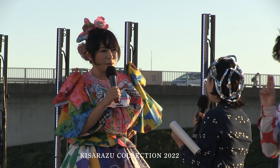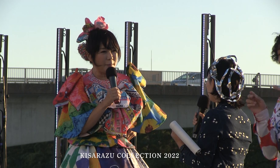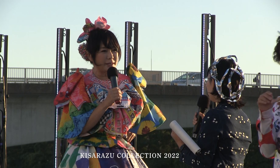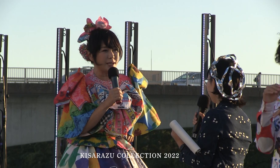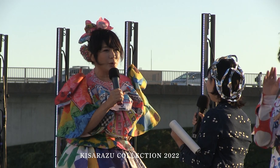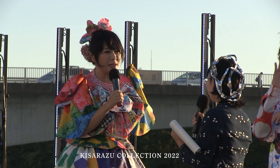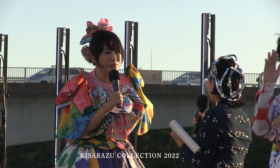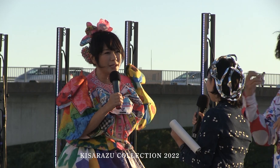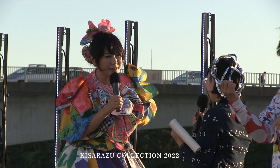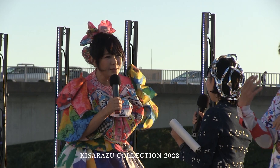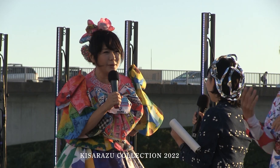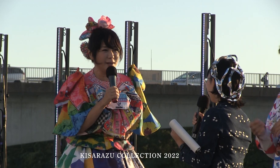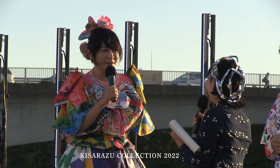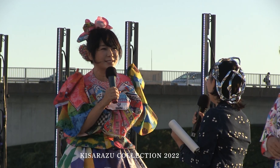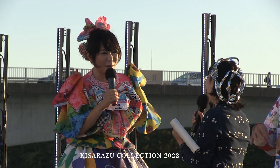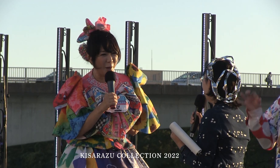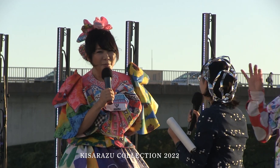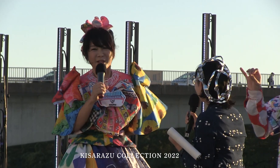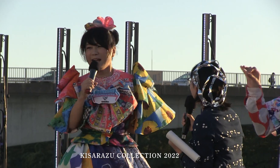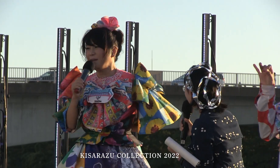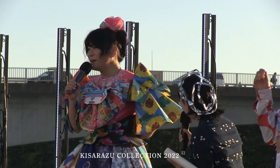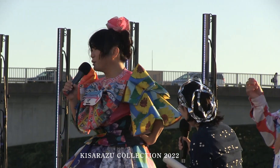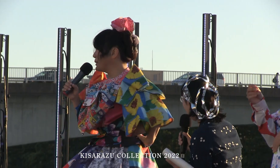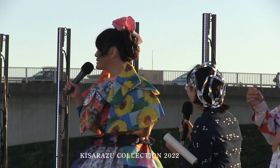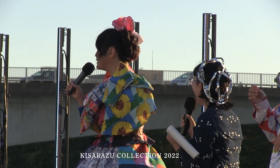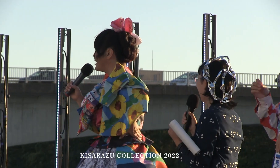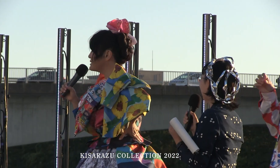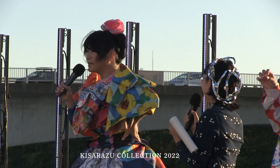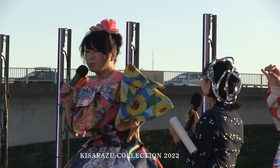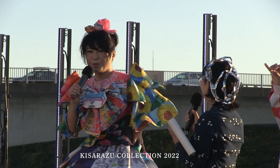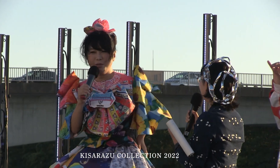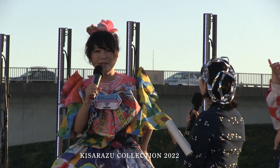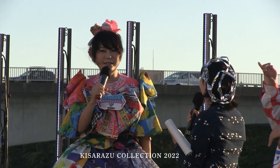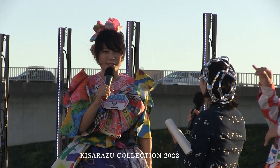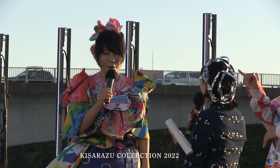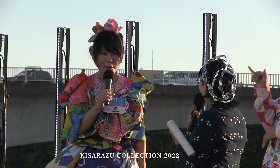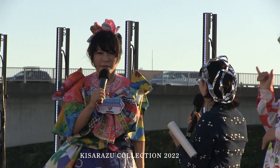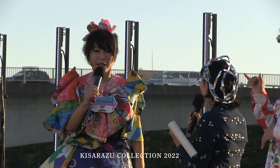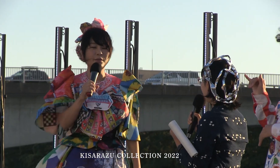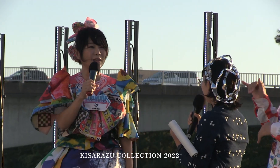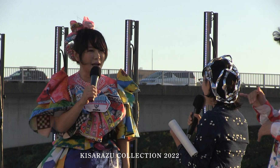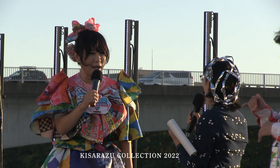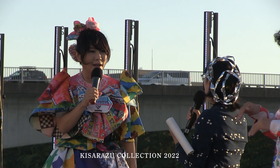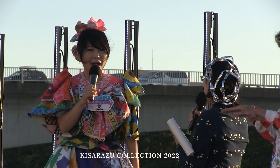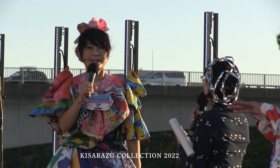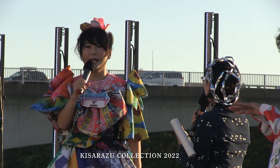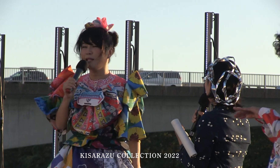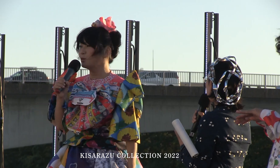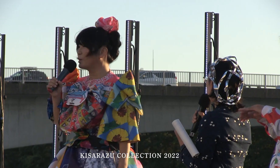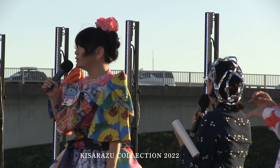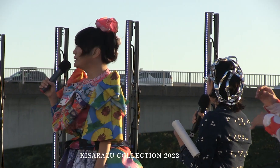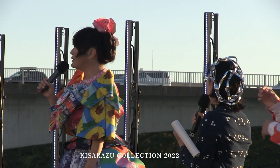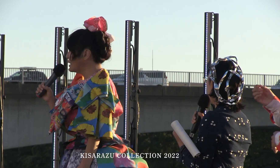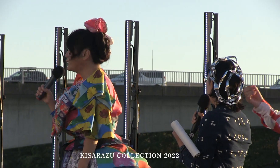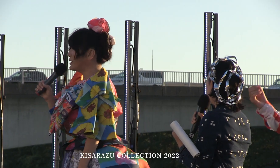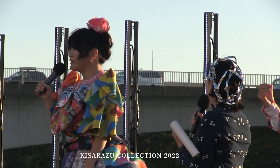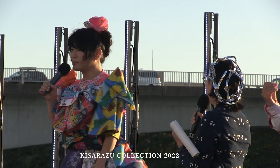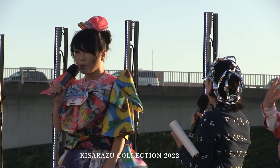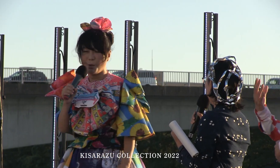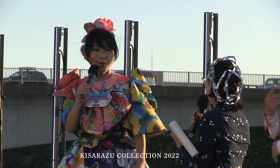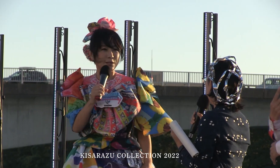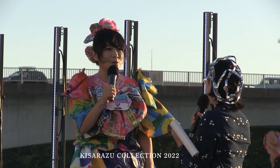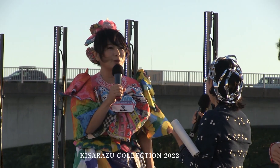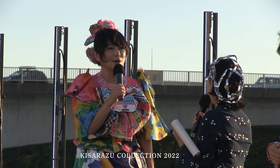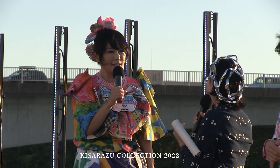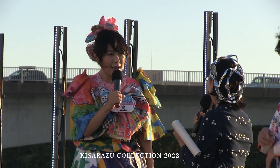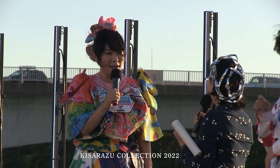いつもね、めっちゃホリで歌ってって言われるんですよ。あれは松浦愛ちゃんの曲なんですよ。はい、って言ったら、あ、じゃああの曲歌ってって言われるん